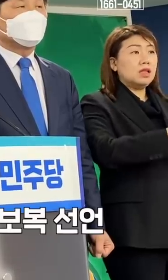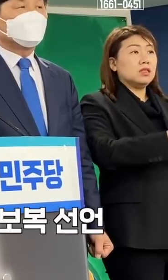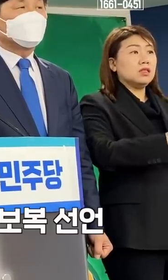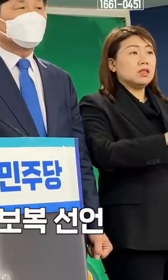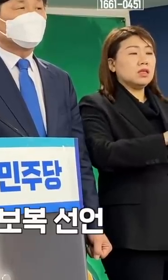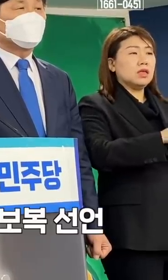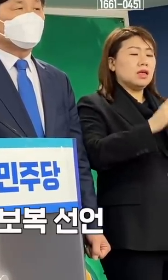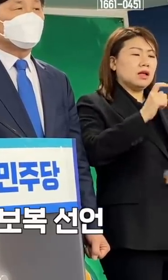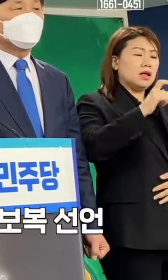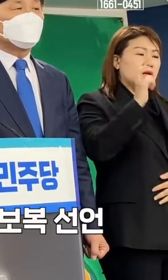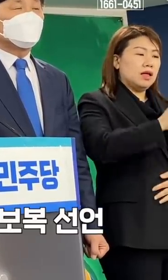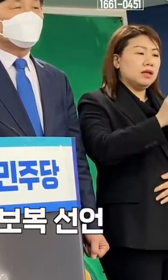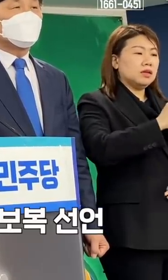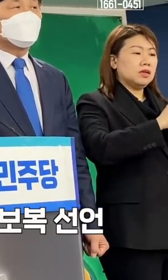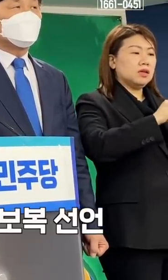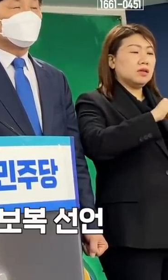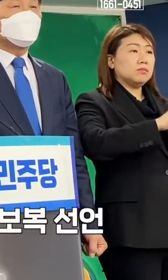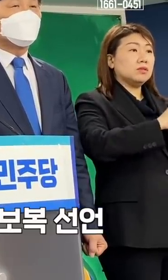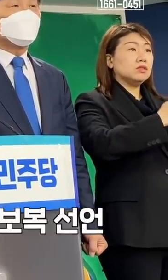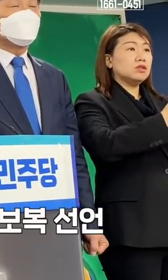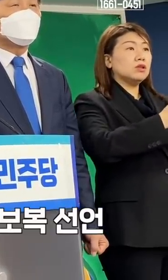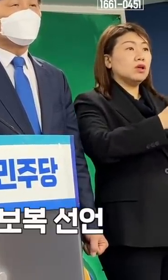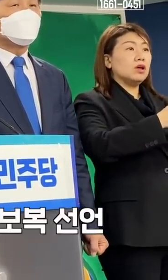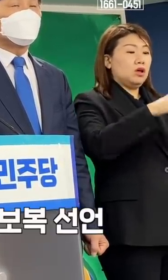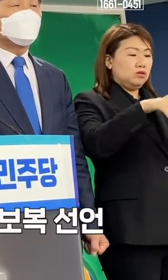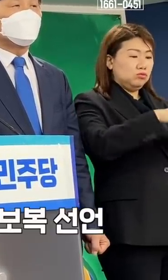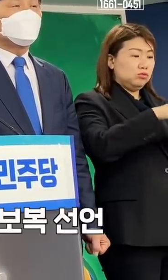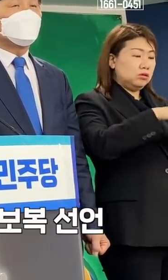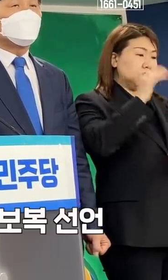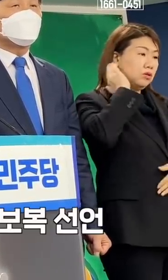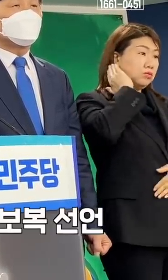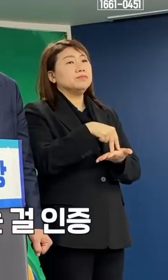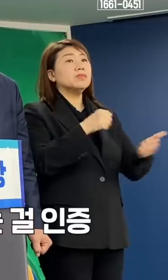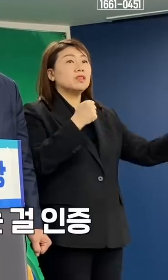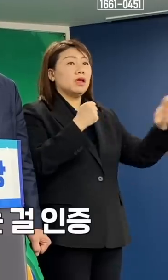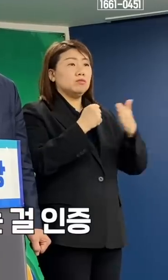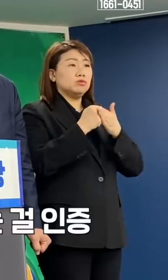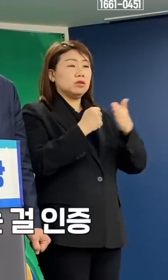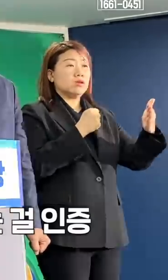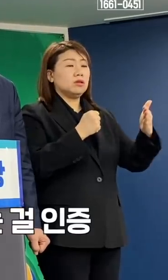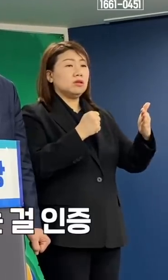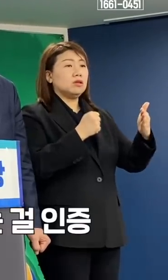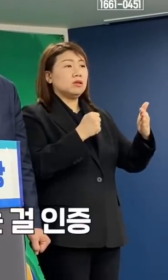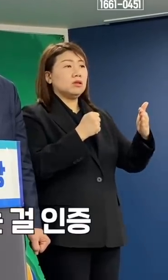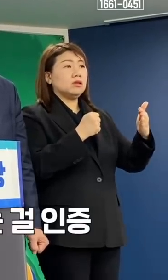윤석열 후보가 문재인 정부에 대한 노골적인 정치 보복을 선언했다. 역시